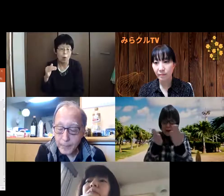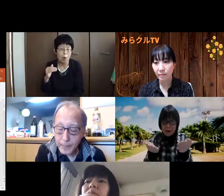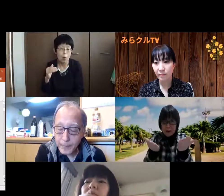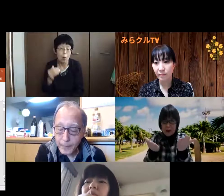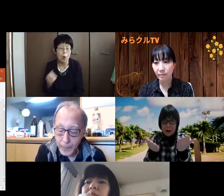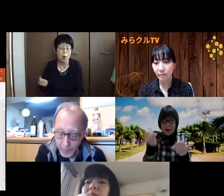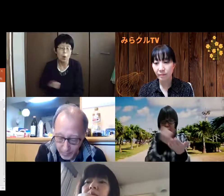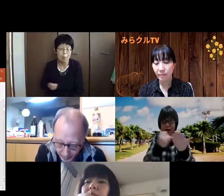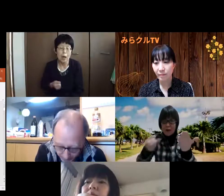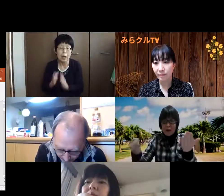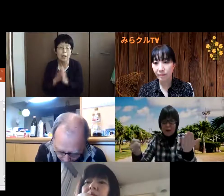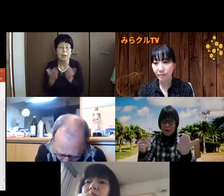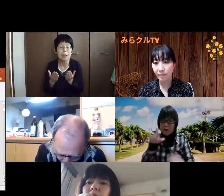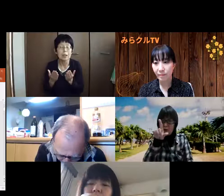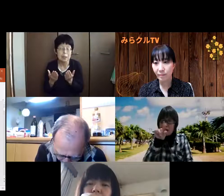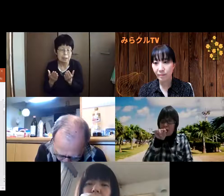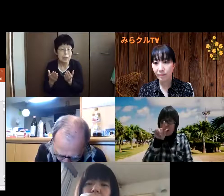やイラストなどをツイッターで